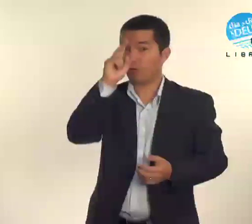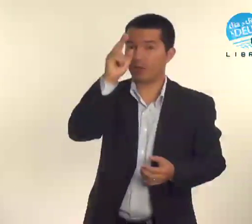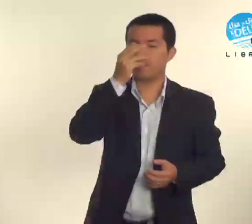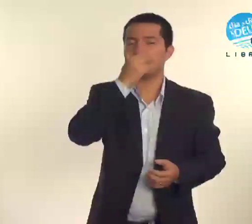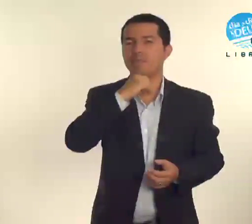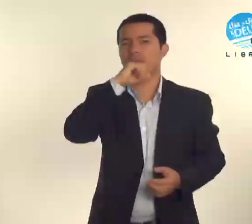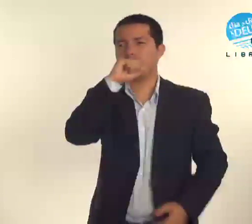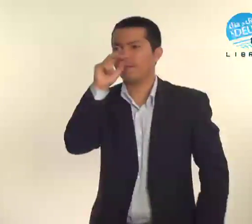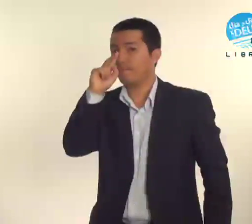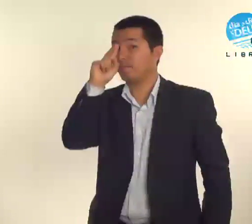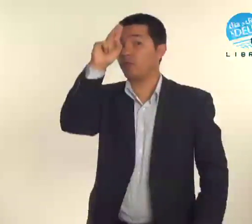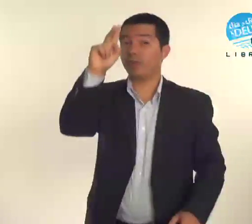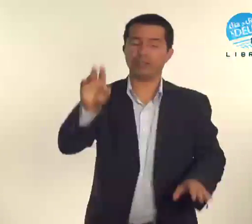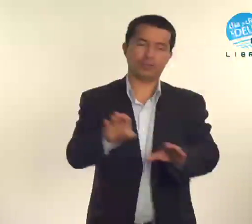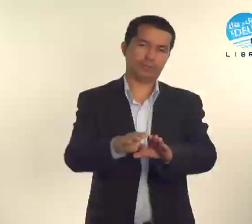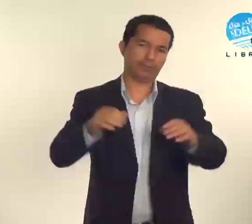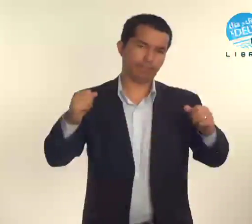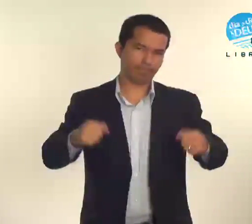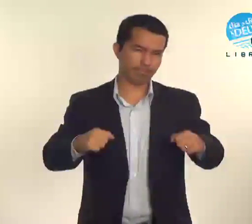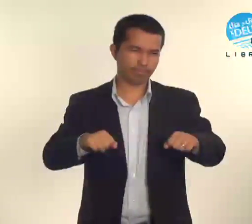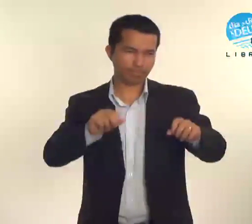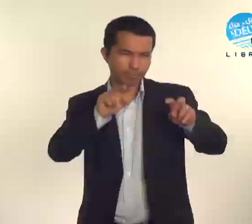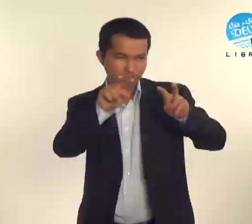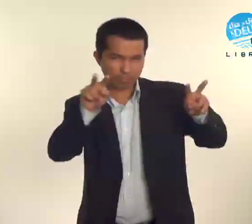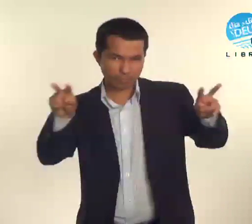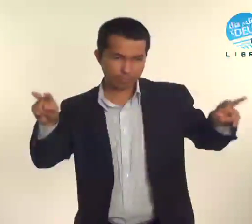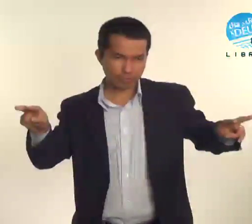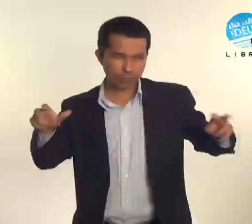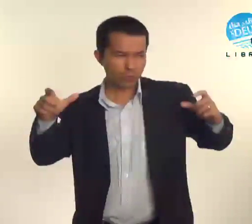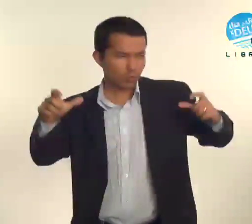forte e uma figura paterna forte.